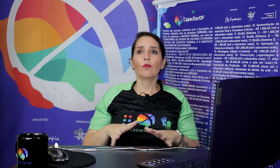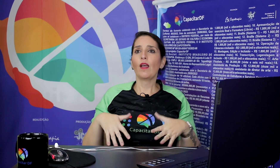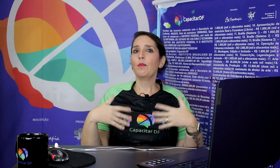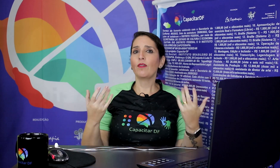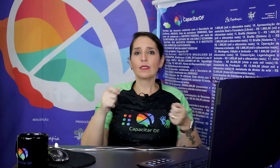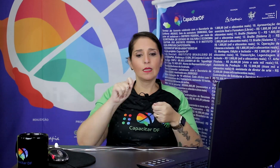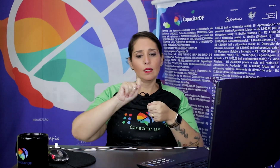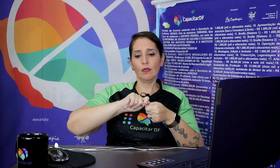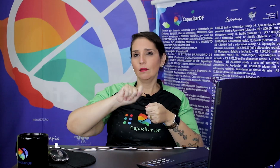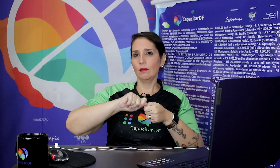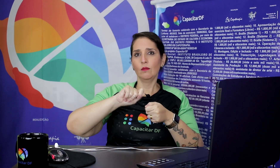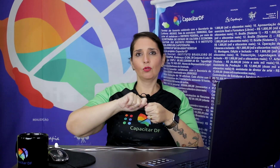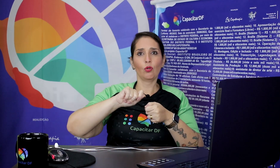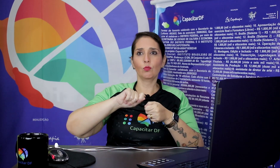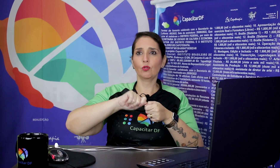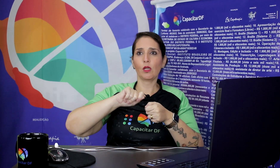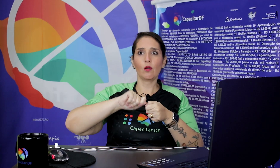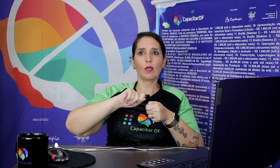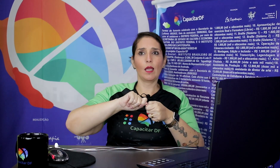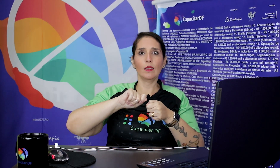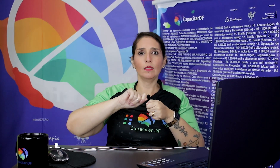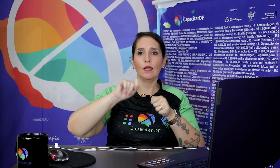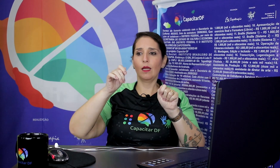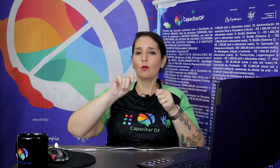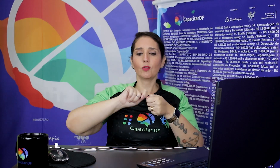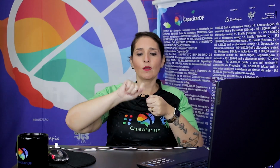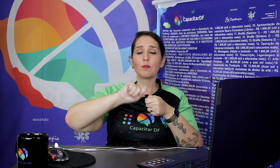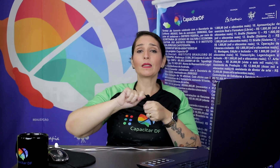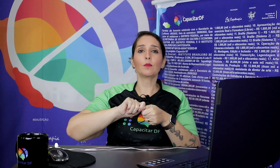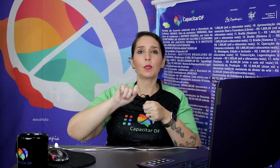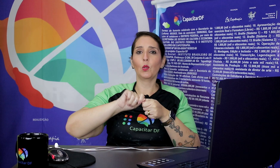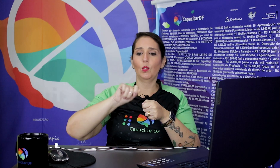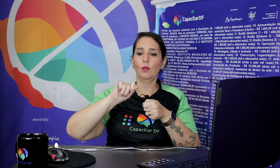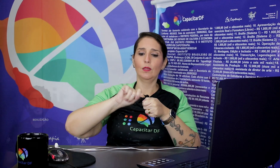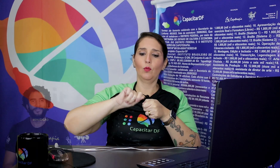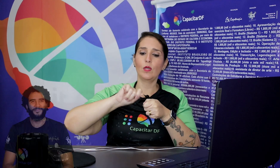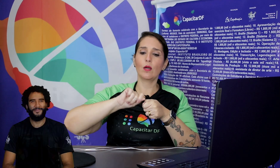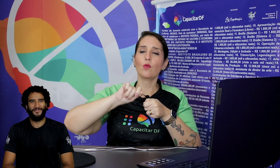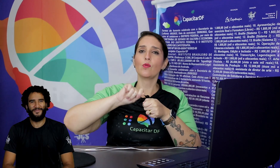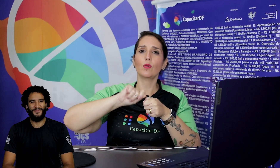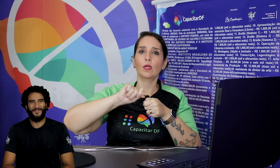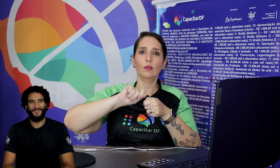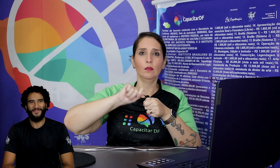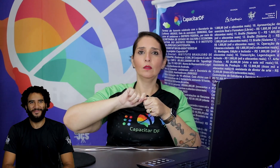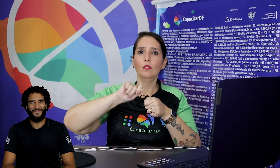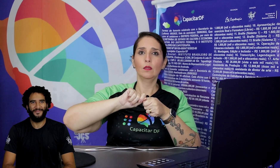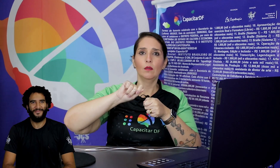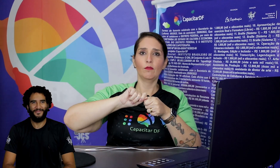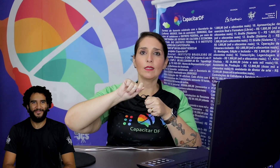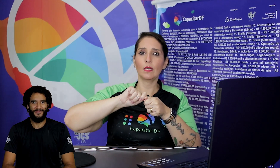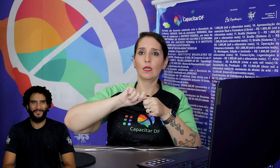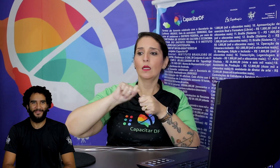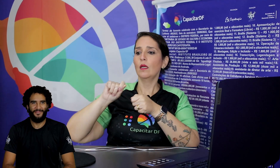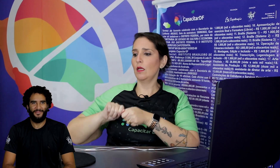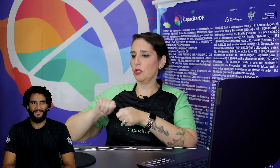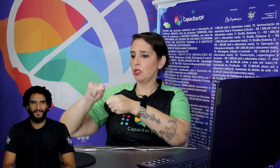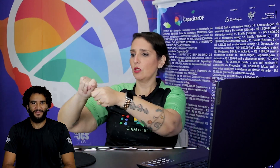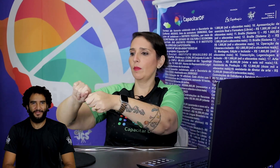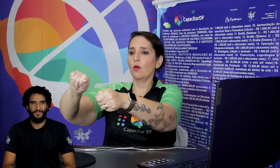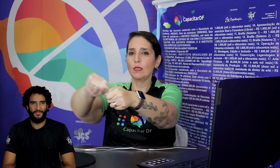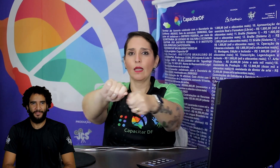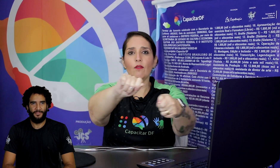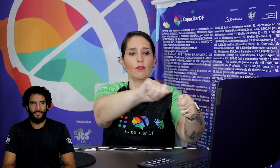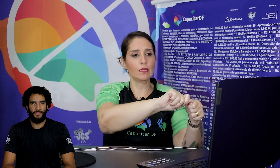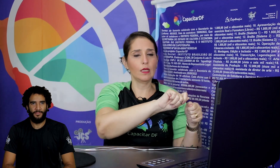Fazer. Verbo fazer, todo mundo já conhece, né? Como se estivesse matando piolho. Unha com unha, fazer. E a gente